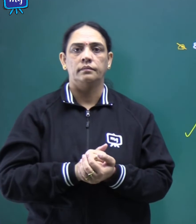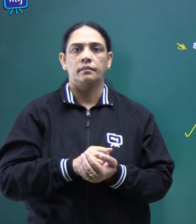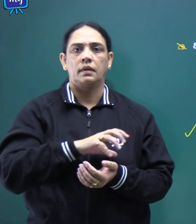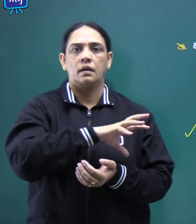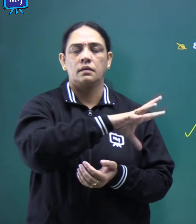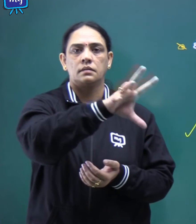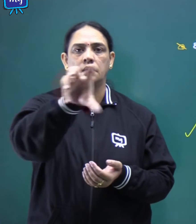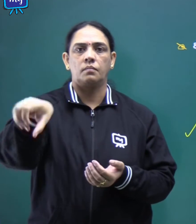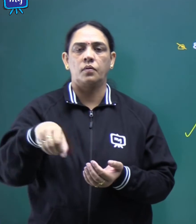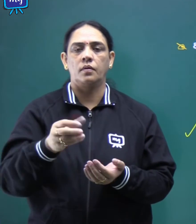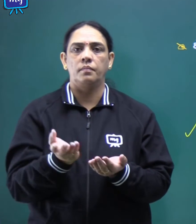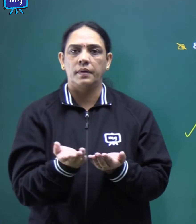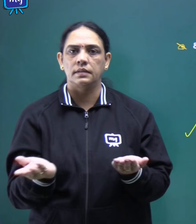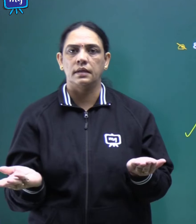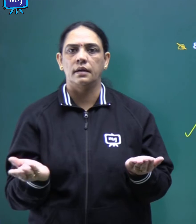संपूर्ण पृष्ठीय